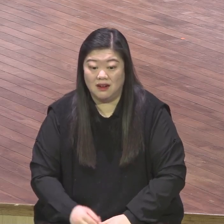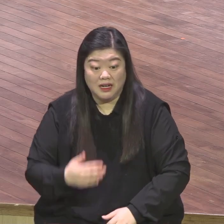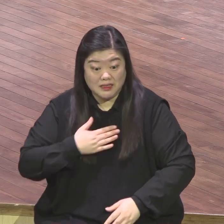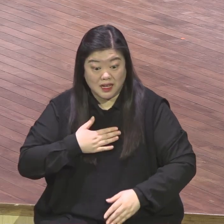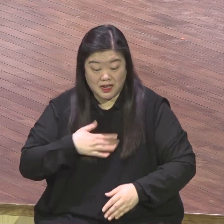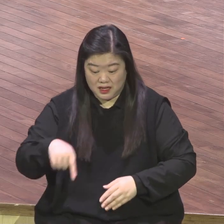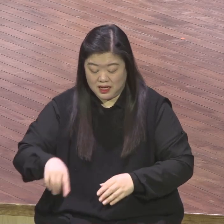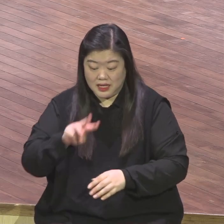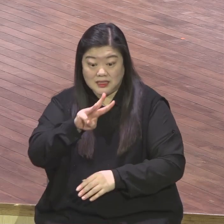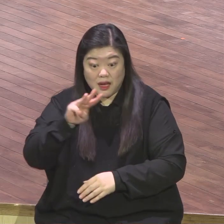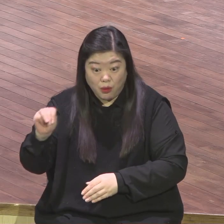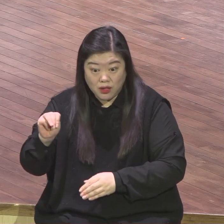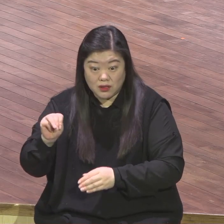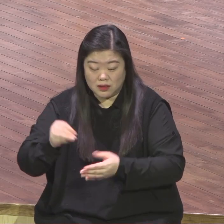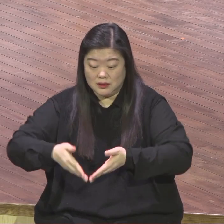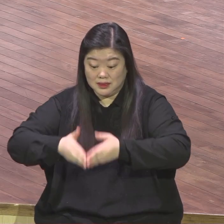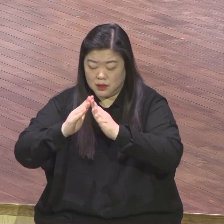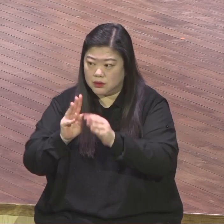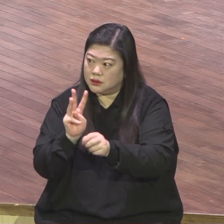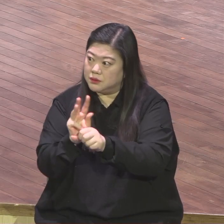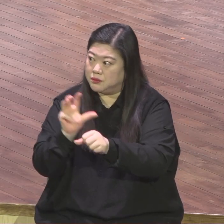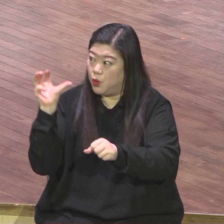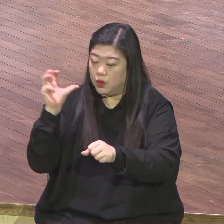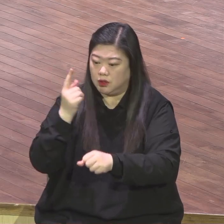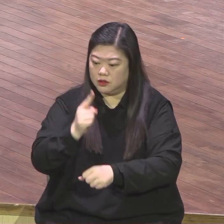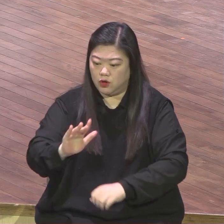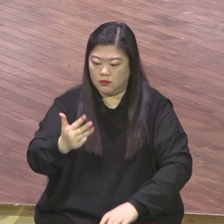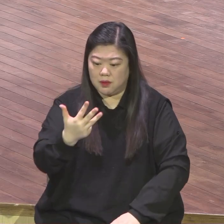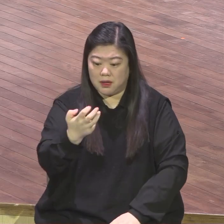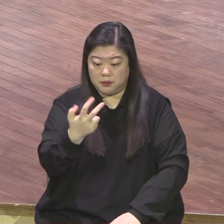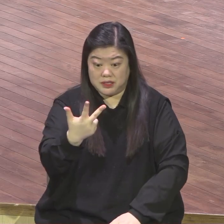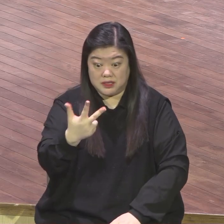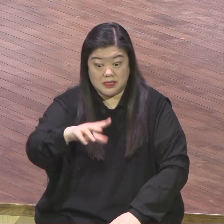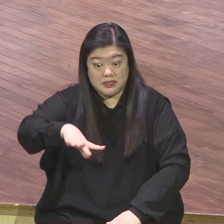이 설교가 처음이라고 생각하고 마지막으로 생각하고 설교한다니까요.